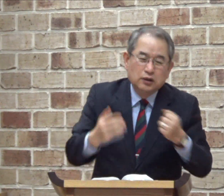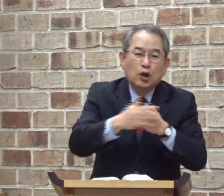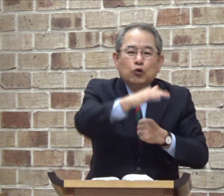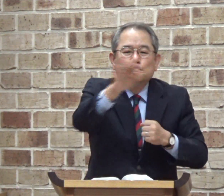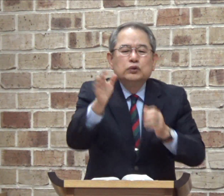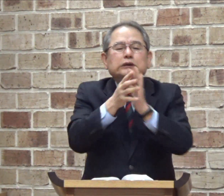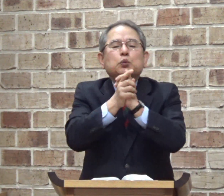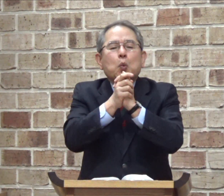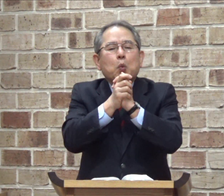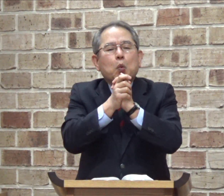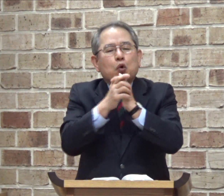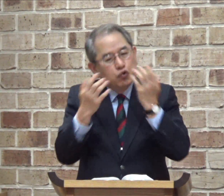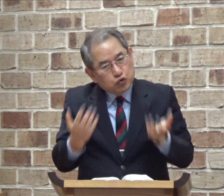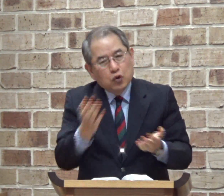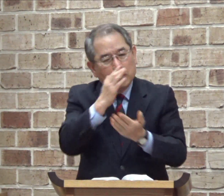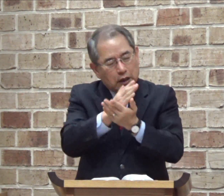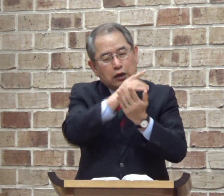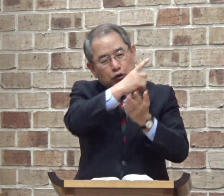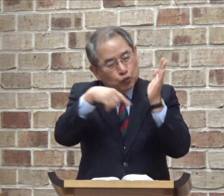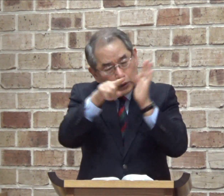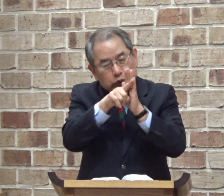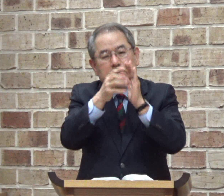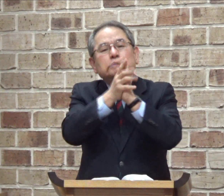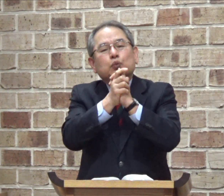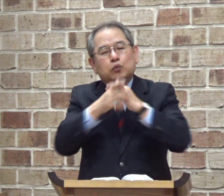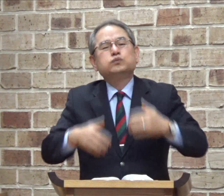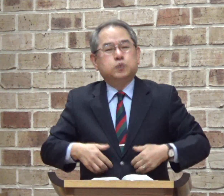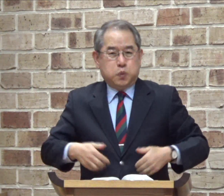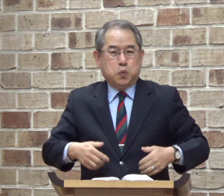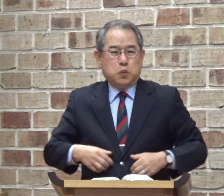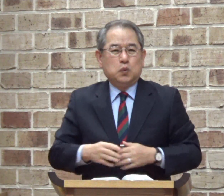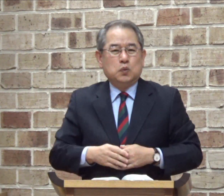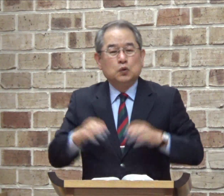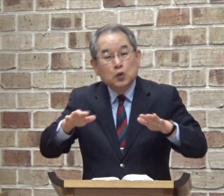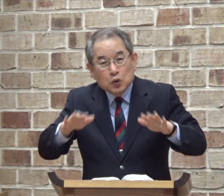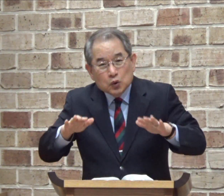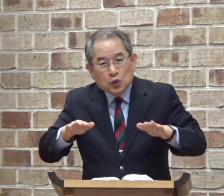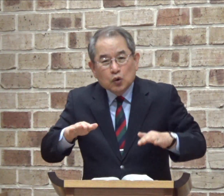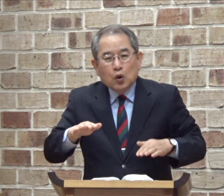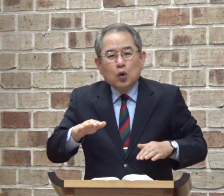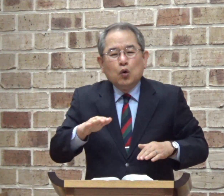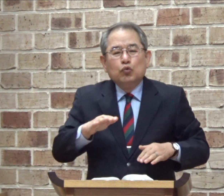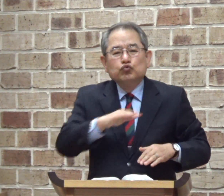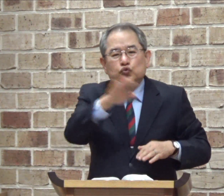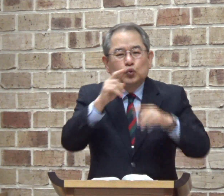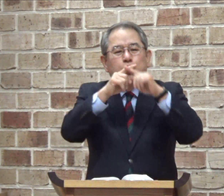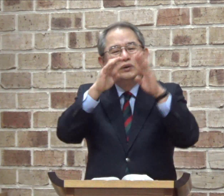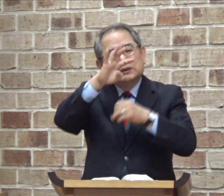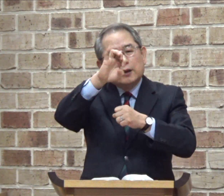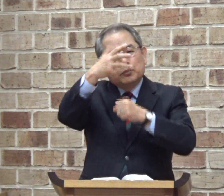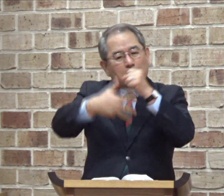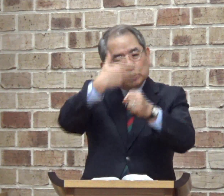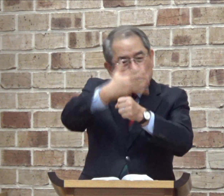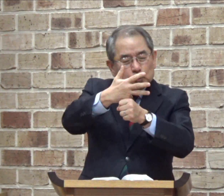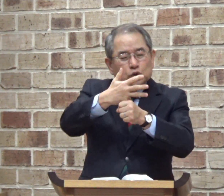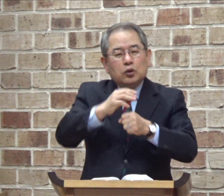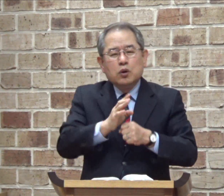전쟁이 멈춰지겠구나. 그래서 여러분 우크라이나를 위해서 계속해서 기도해 주시기 바랍니다.